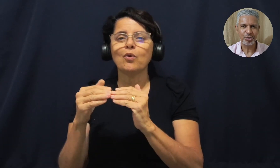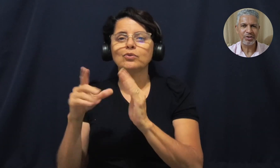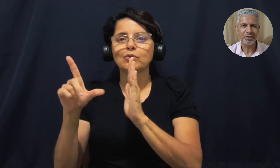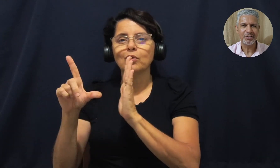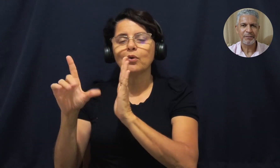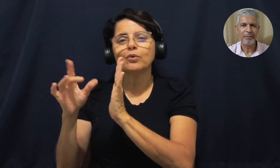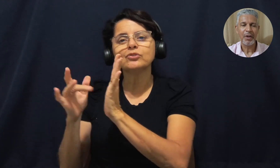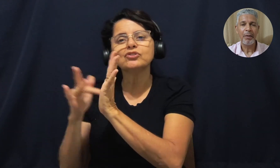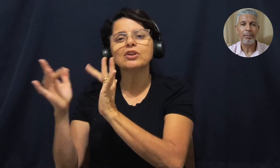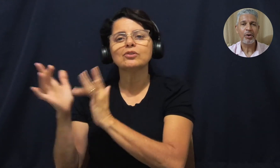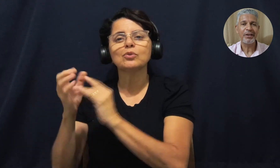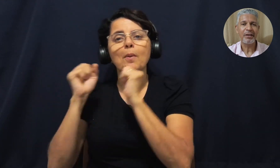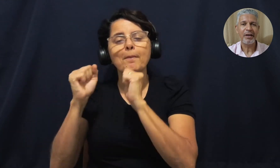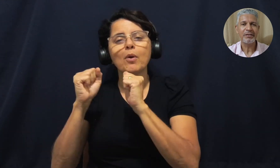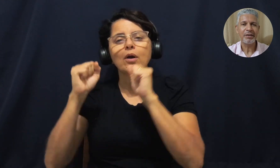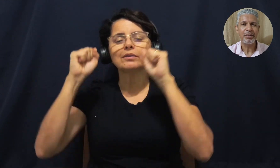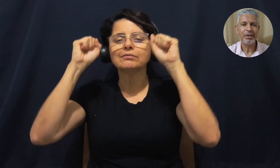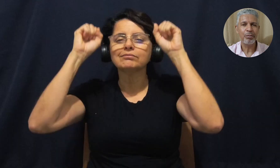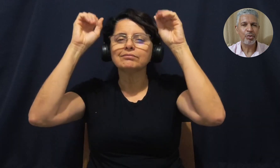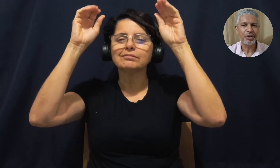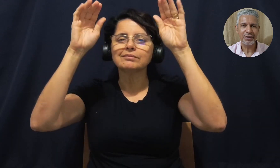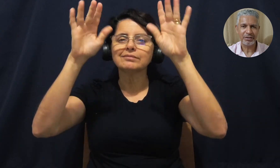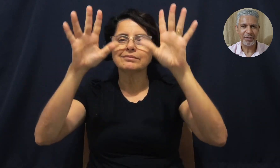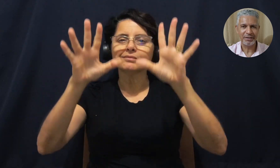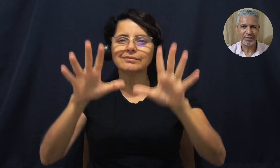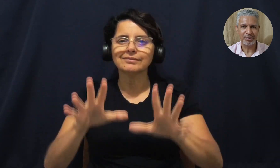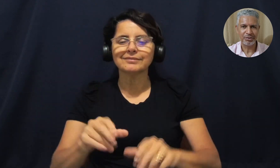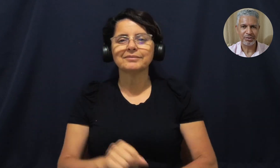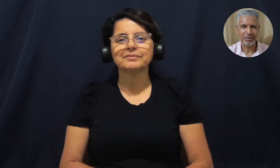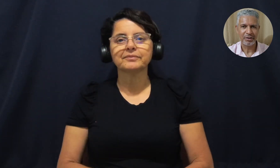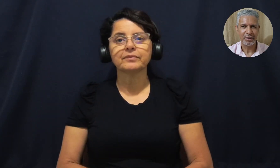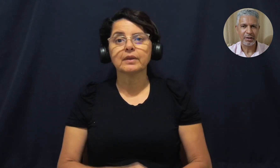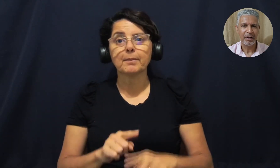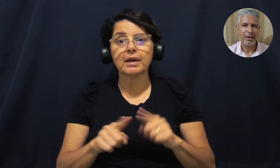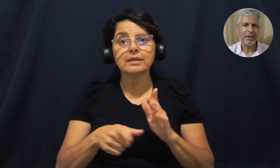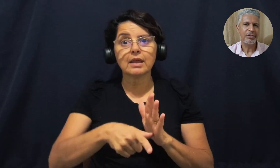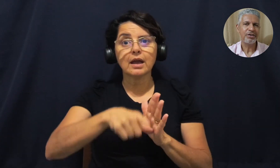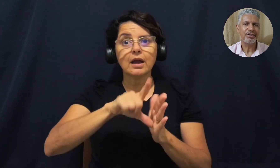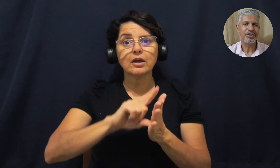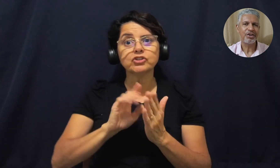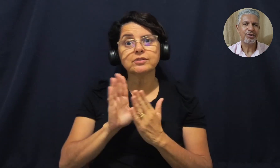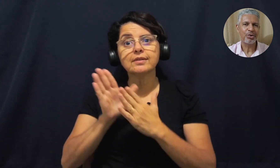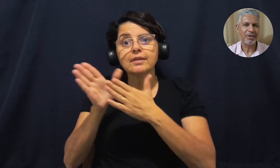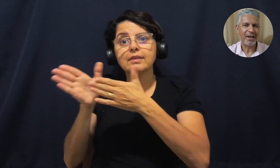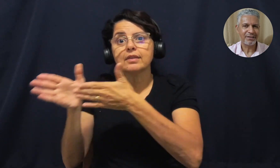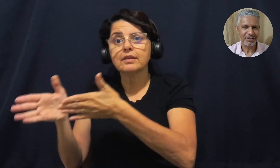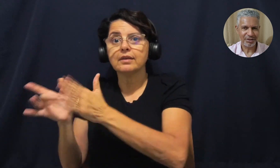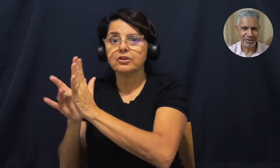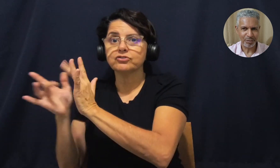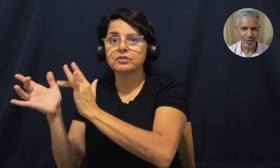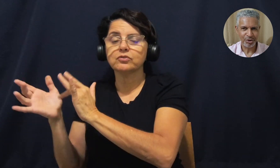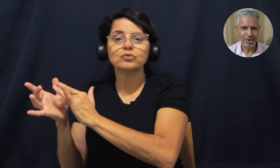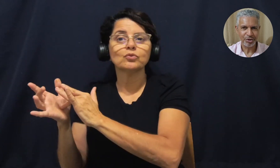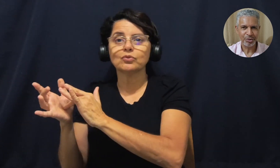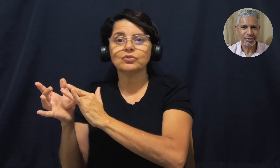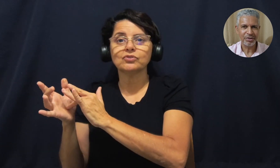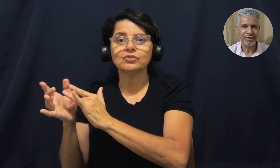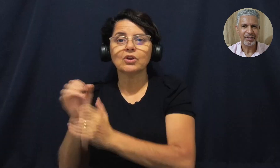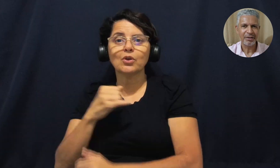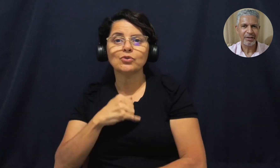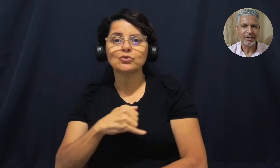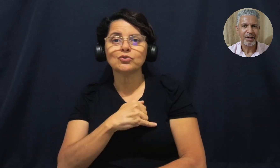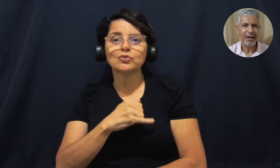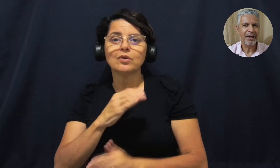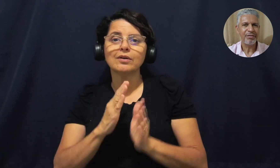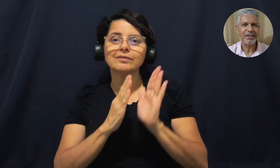de Jesus podem receber muitas bênçãos. Antes de tornar-se discípulo de